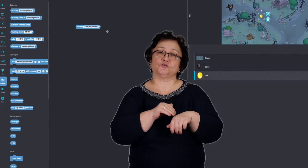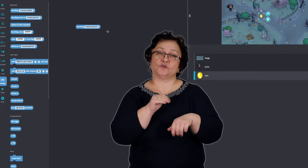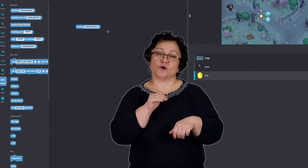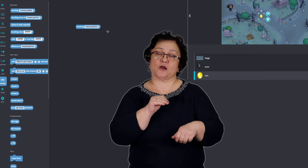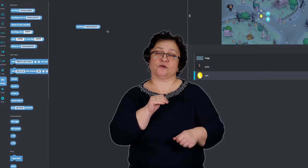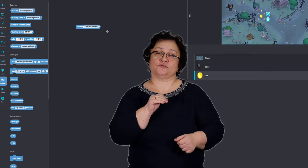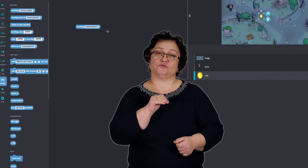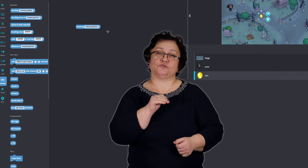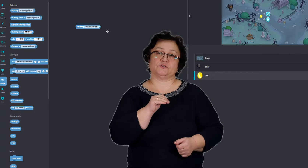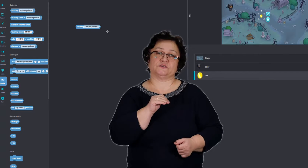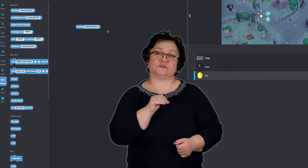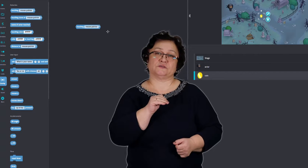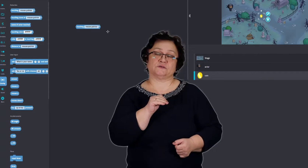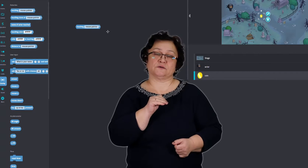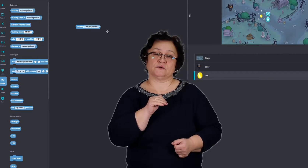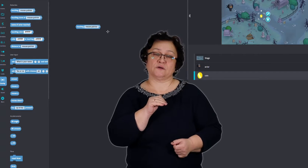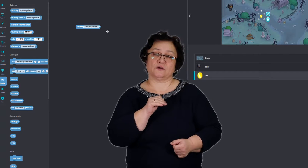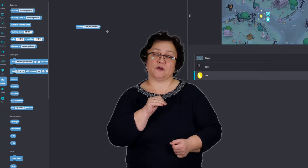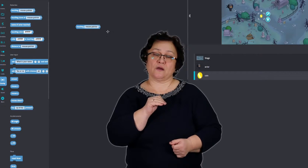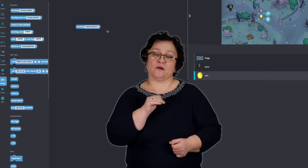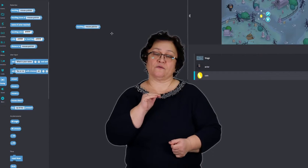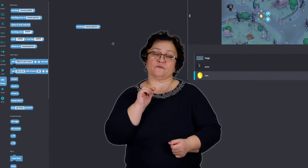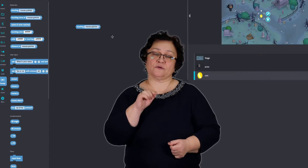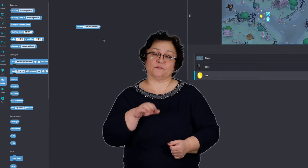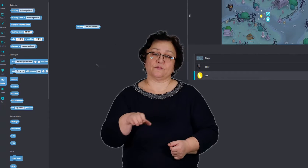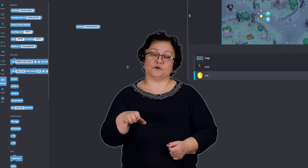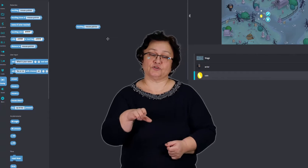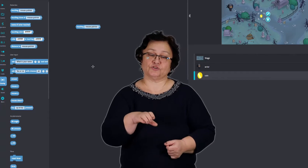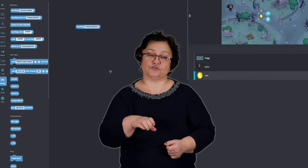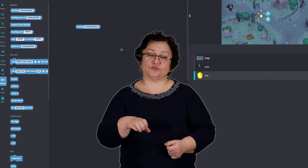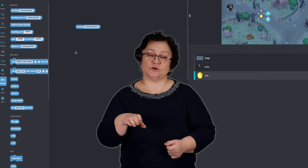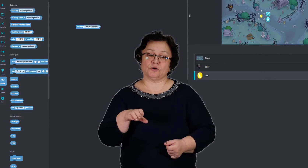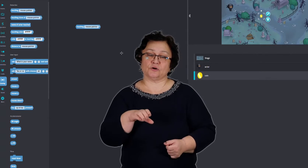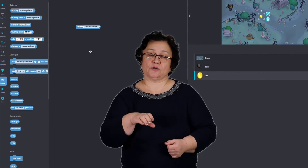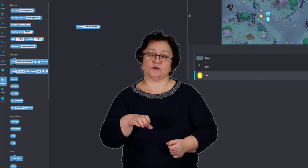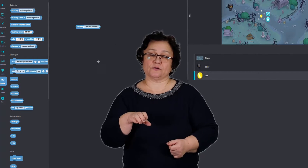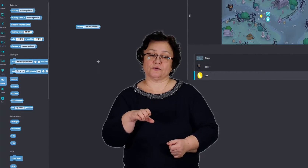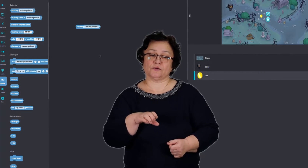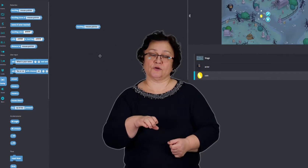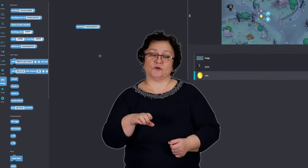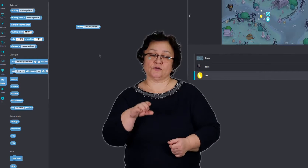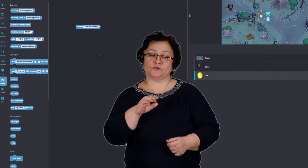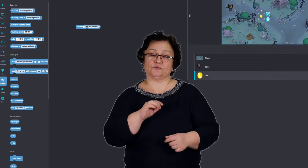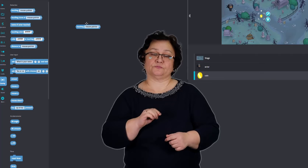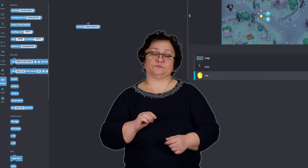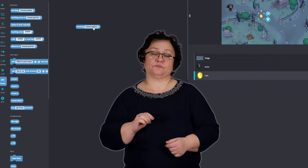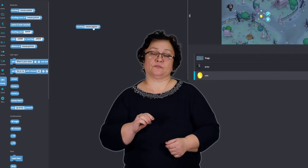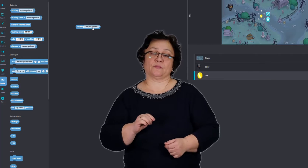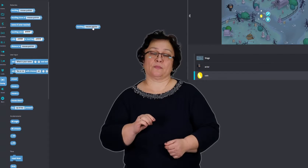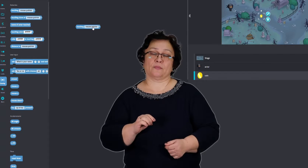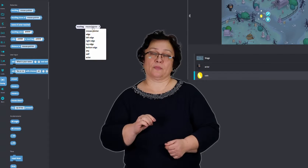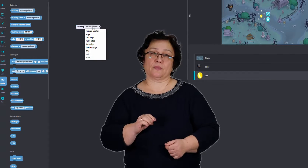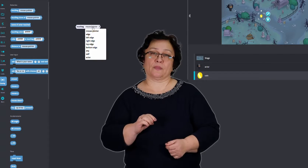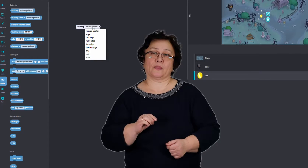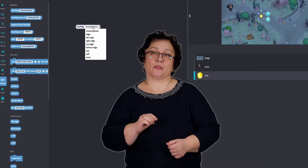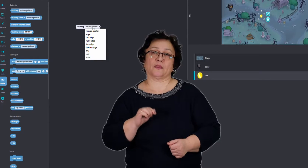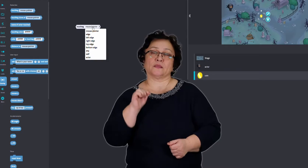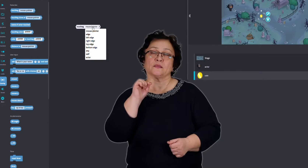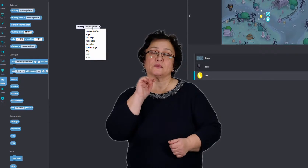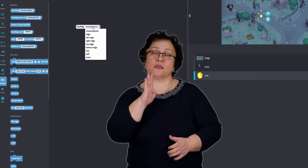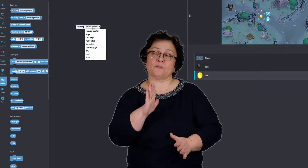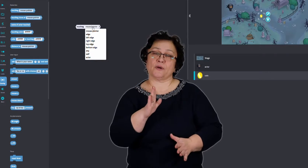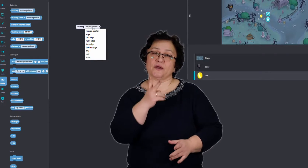доторкаючись вказівника мишки. Вказівник – це ось ця штука, яка рухається. Тепер